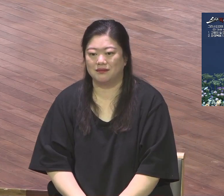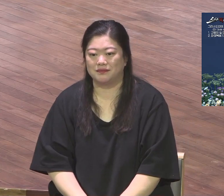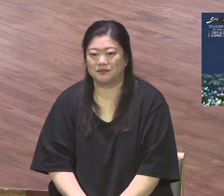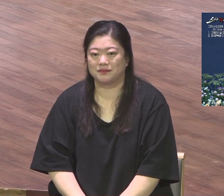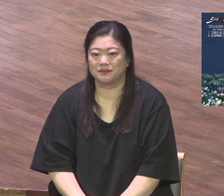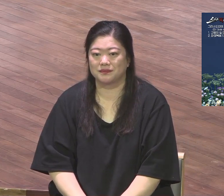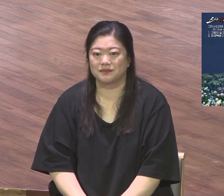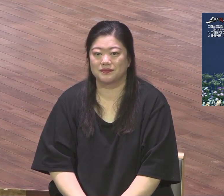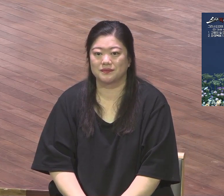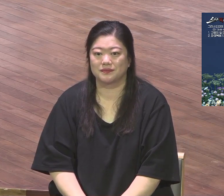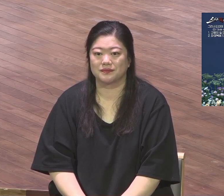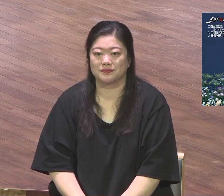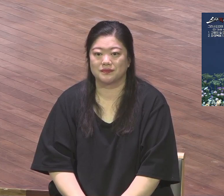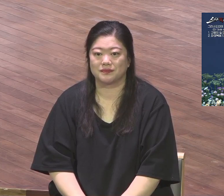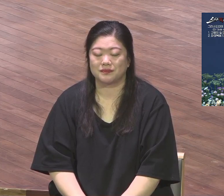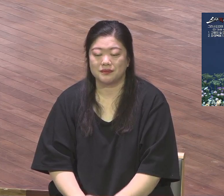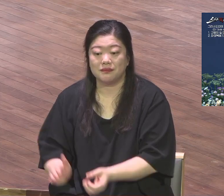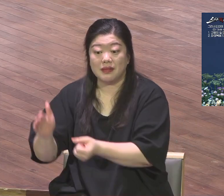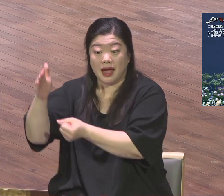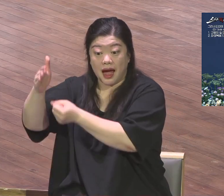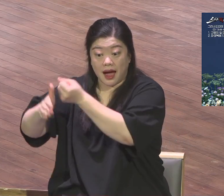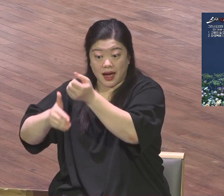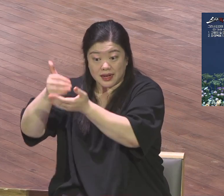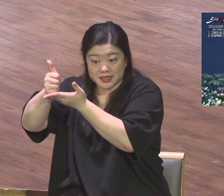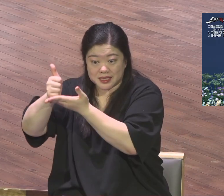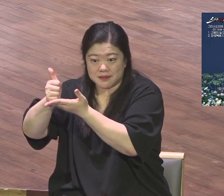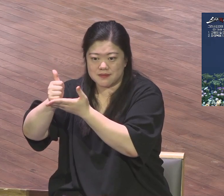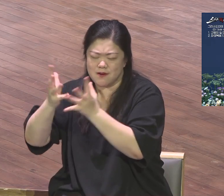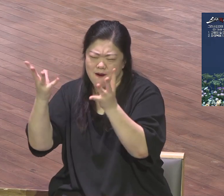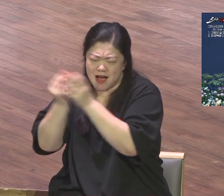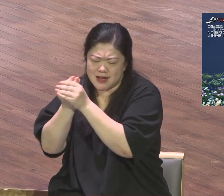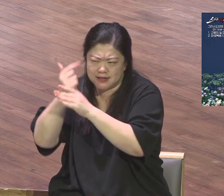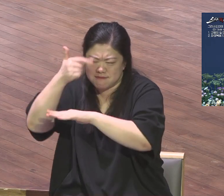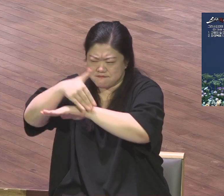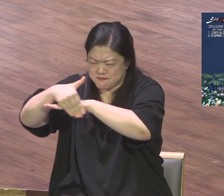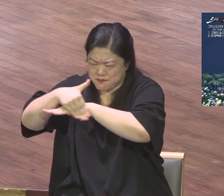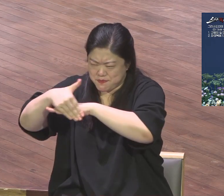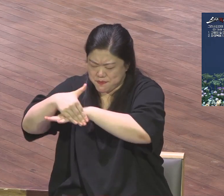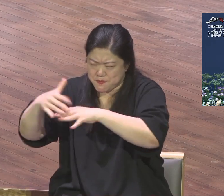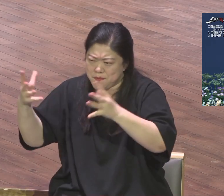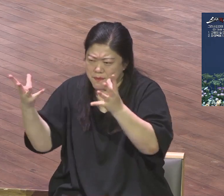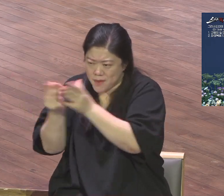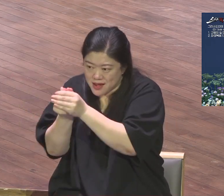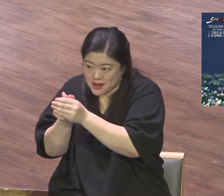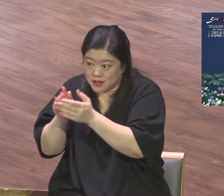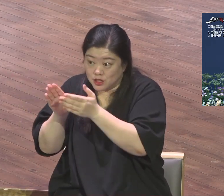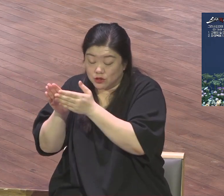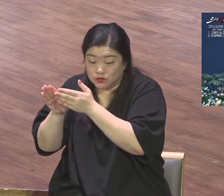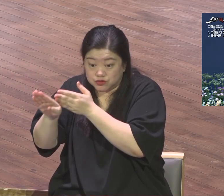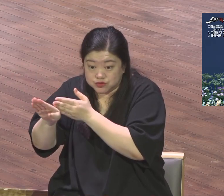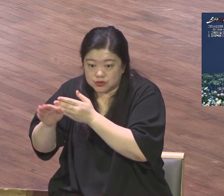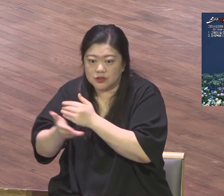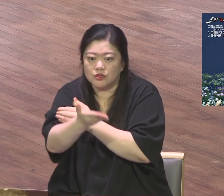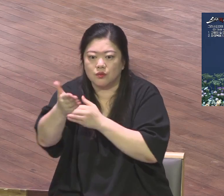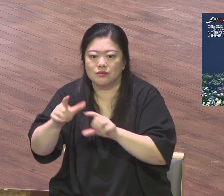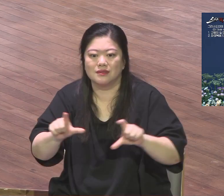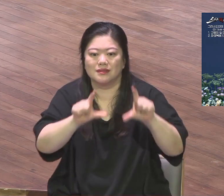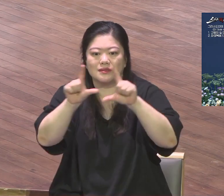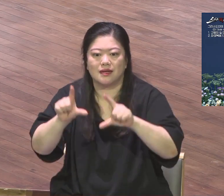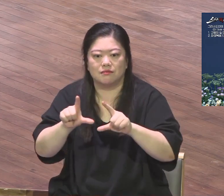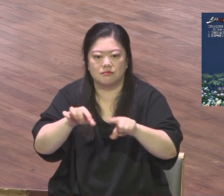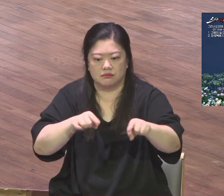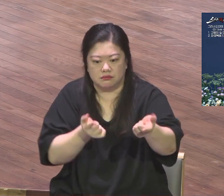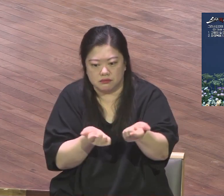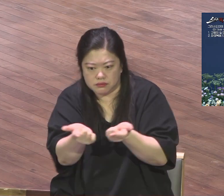세밀하게 표현하자고 하면은 하나님의 절대적인 주권과 그 섭리가 통치와 체리가 미치는